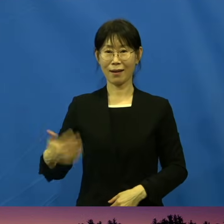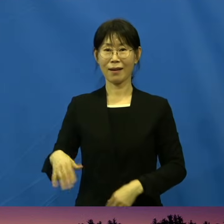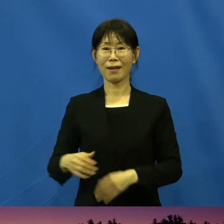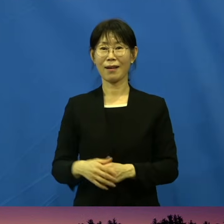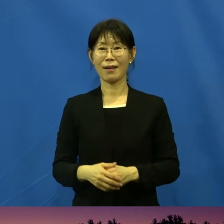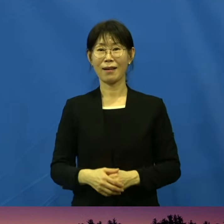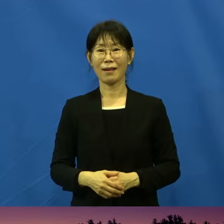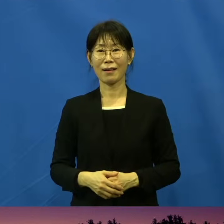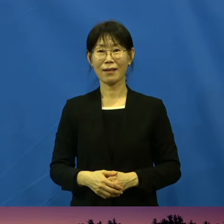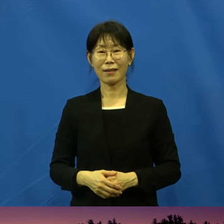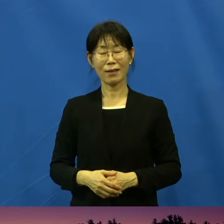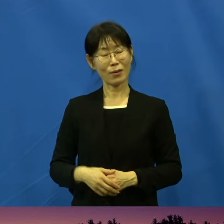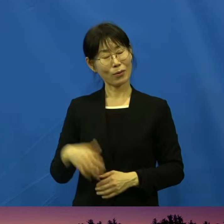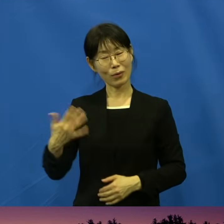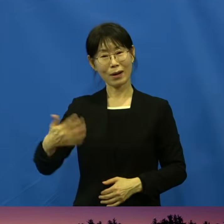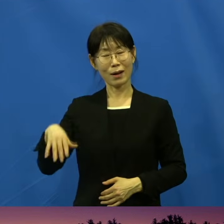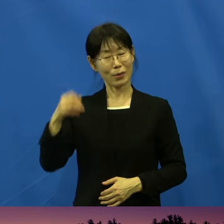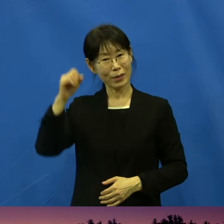이거는 신비로운 얘기예요.